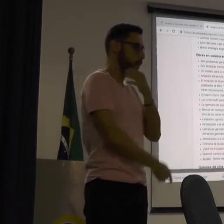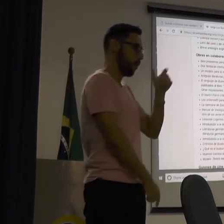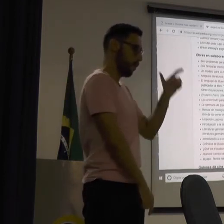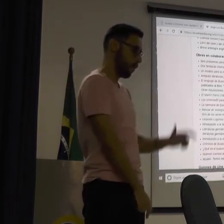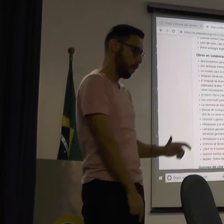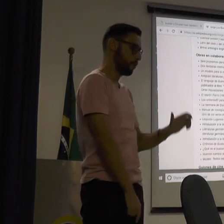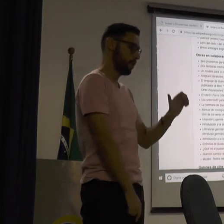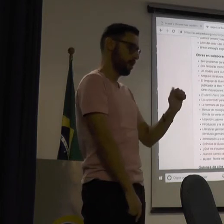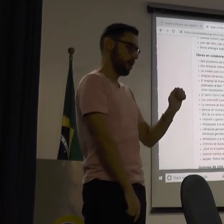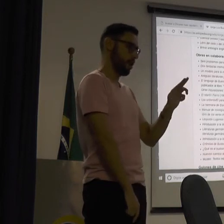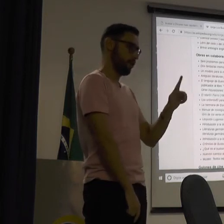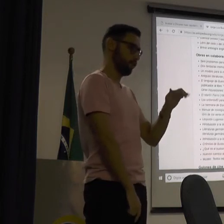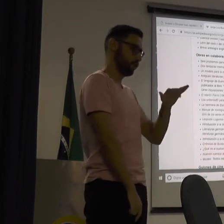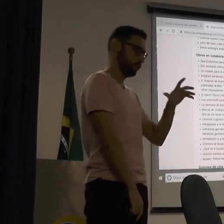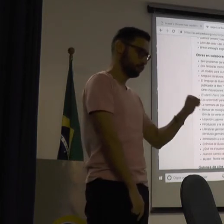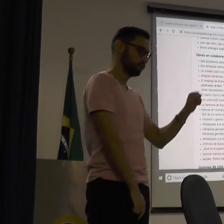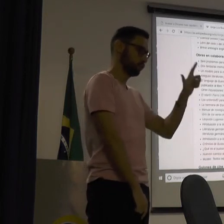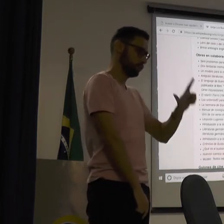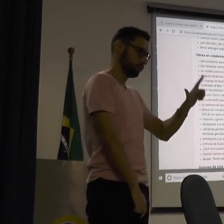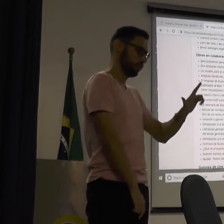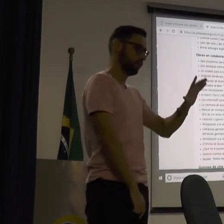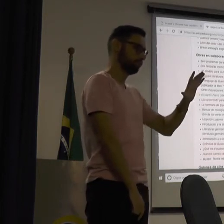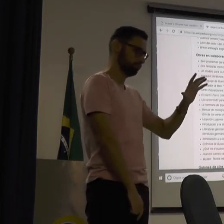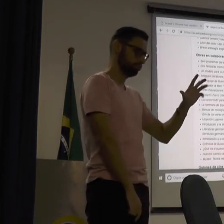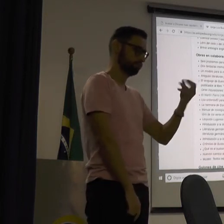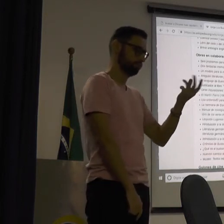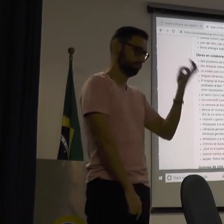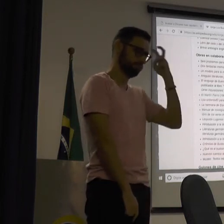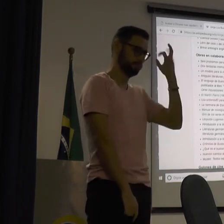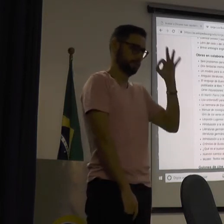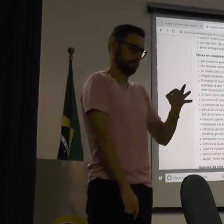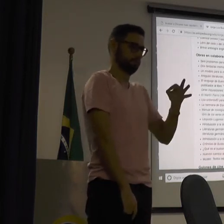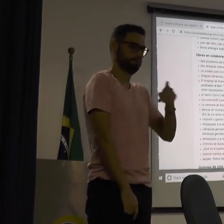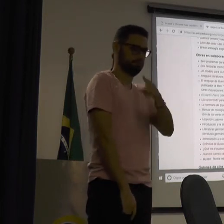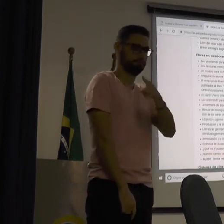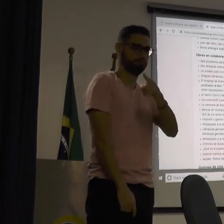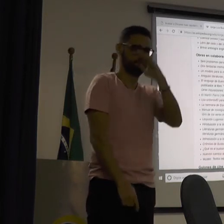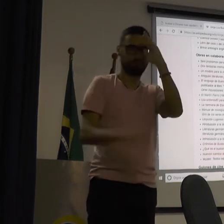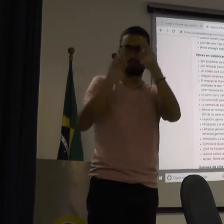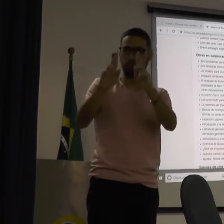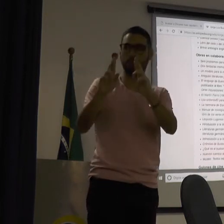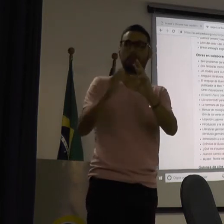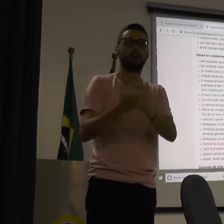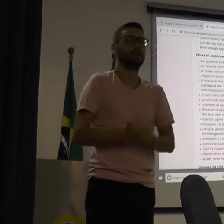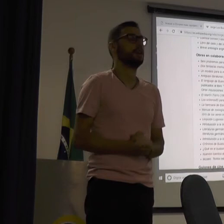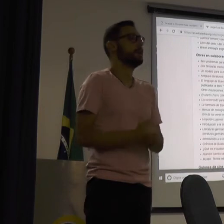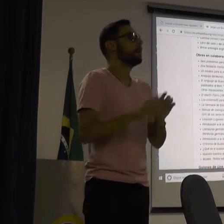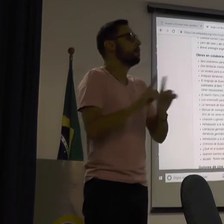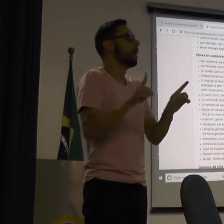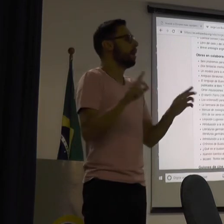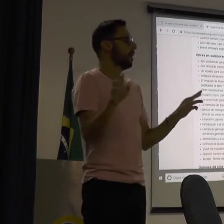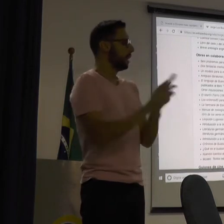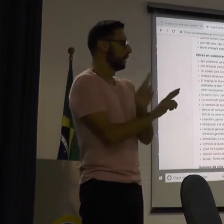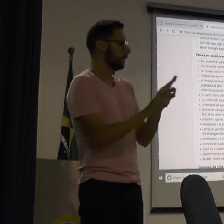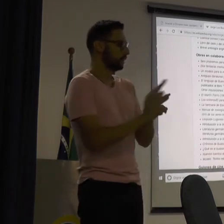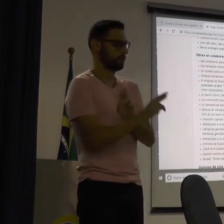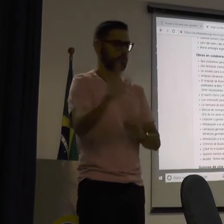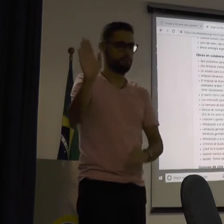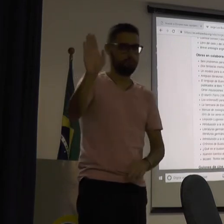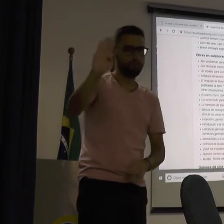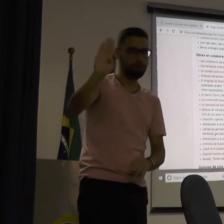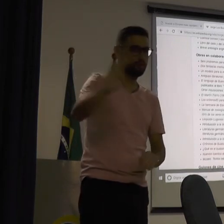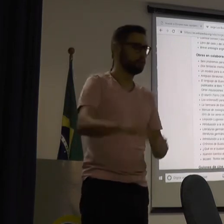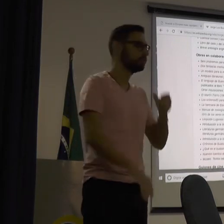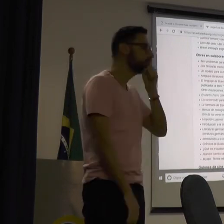tem juízo. Bom, em relação ao Borges com o Machado, é mais ou menos, eu acho, que o Borges